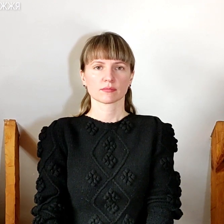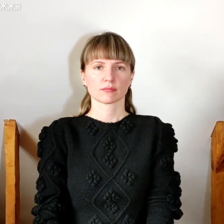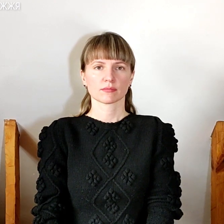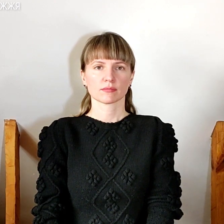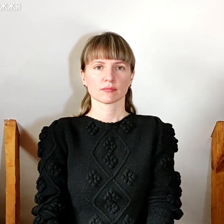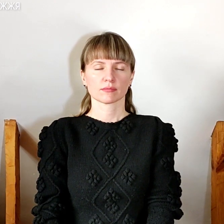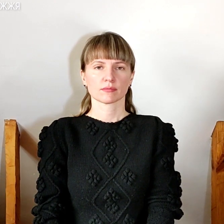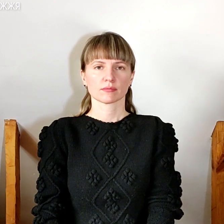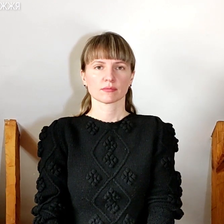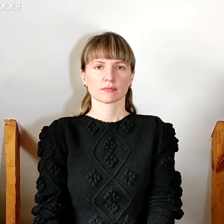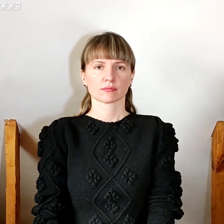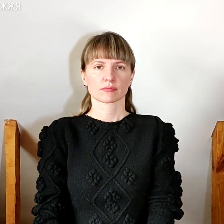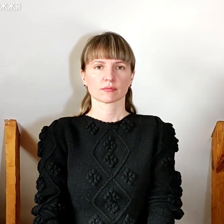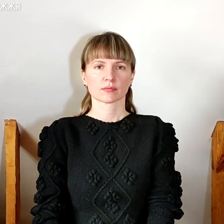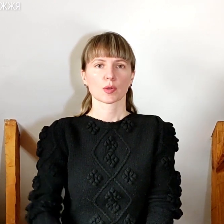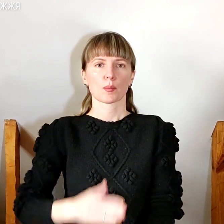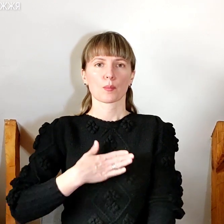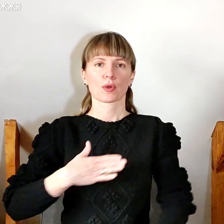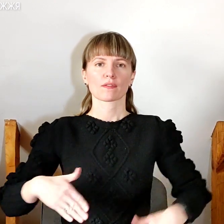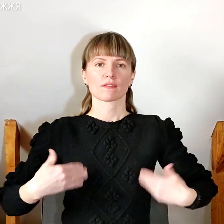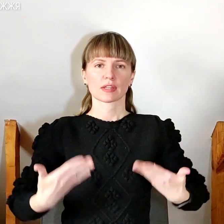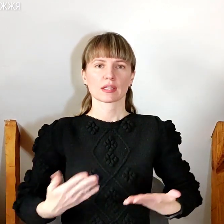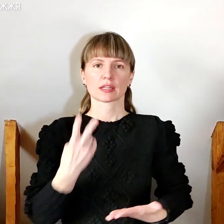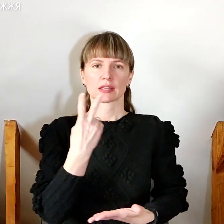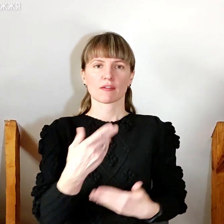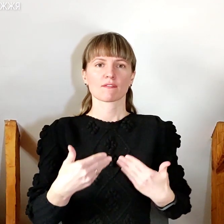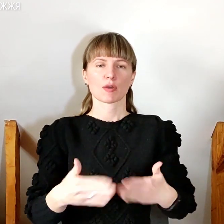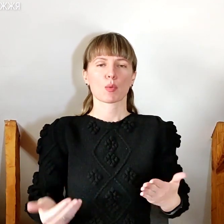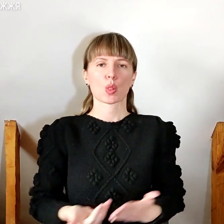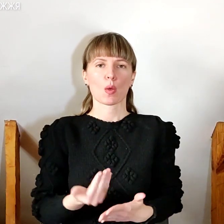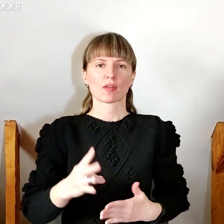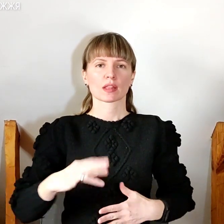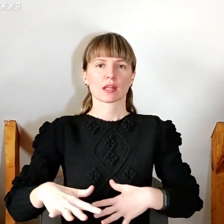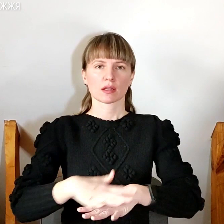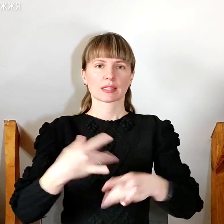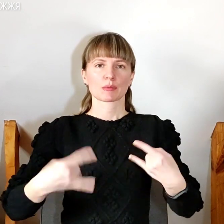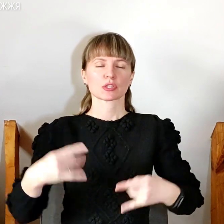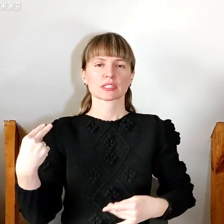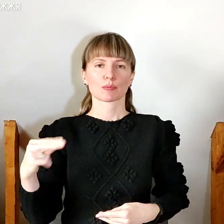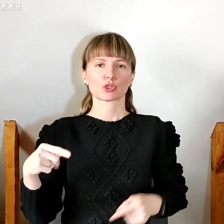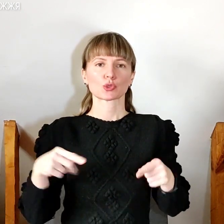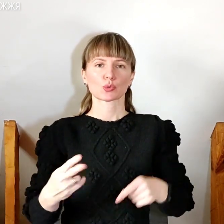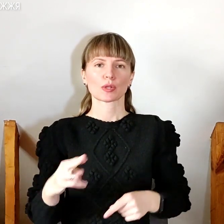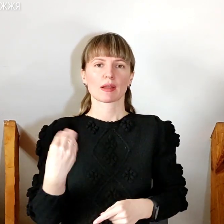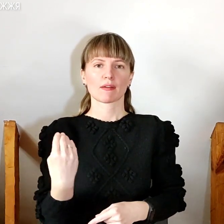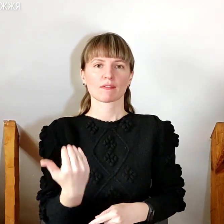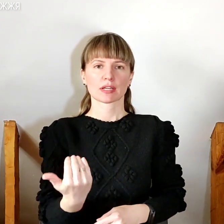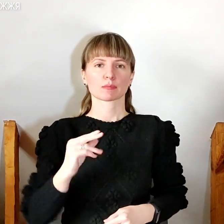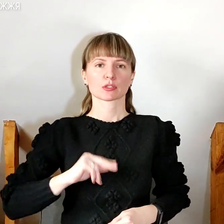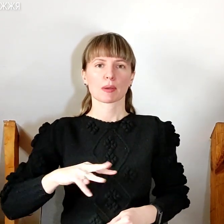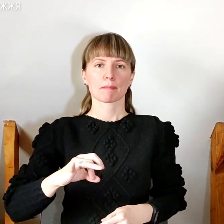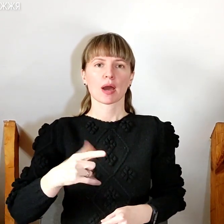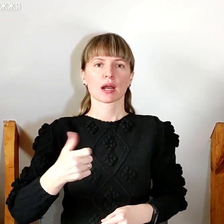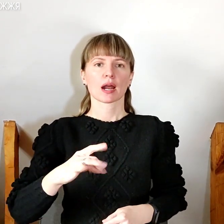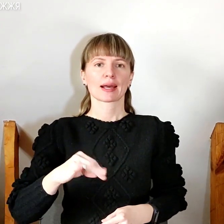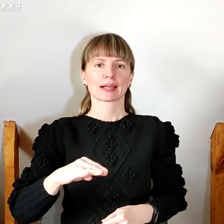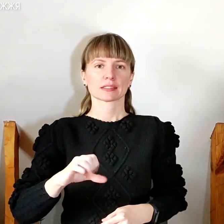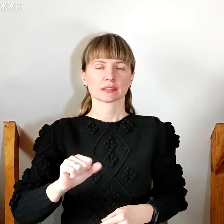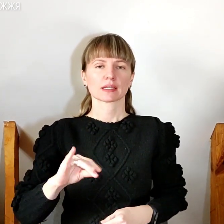Мої вітання. Ви дивитеся випуск новин на Суспільному Запоріжжя. В студії для вас працює Маргарита Галіч, і ми розпочинаємо з нагальних новин. У Василівці, що